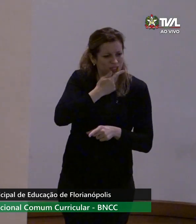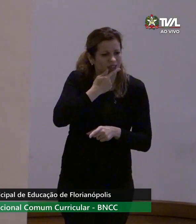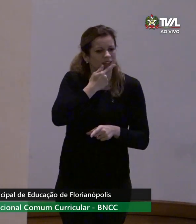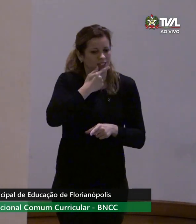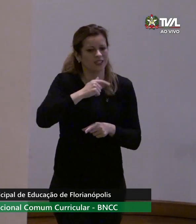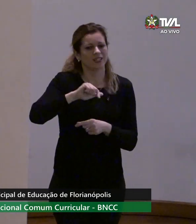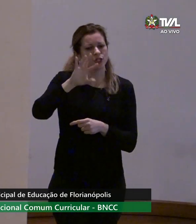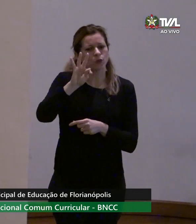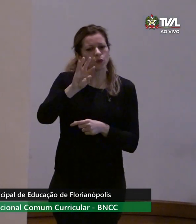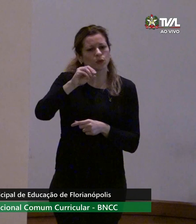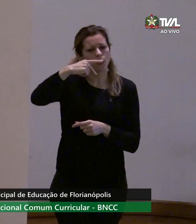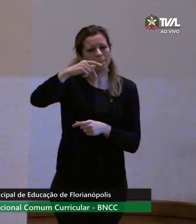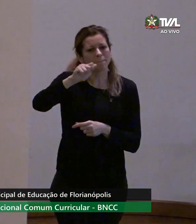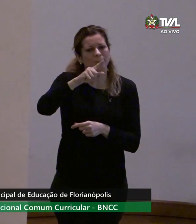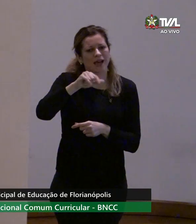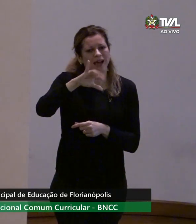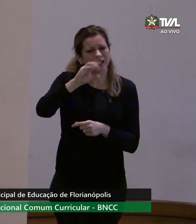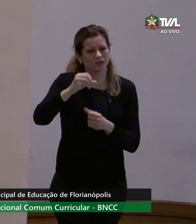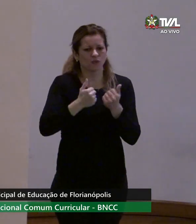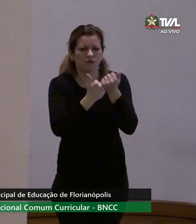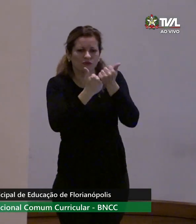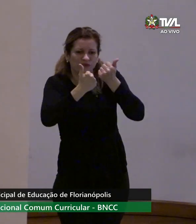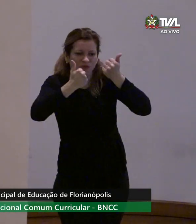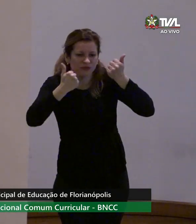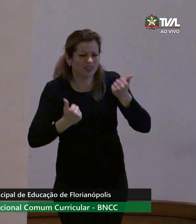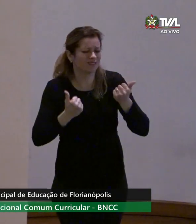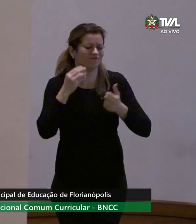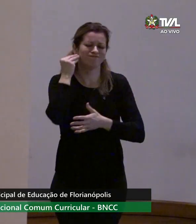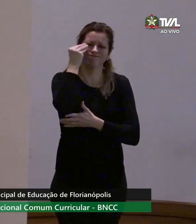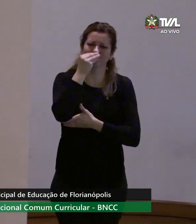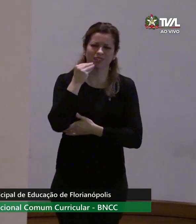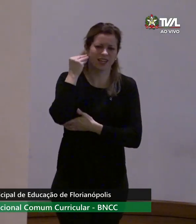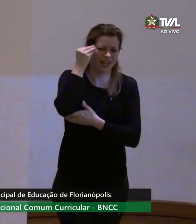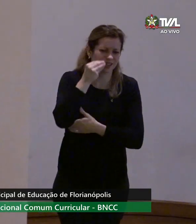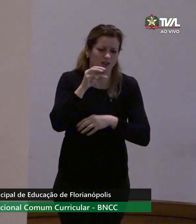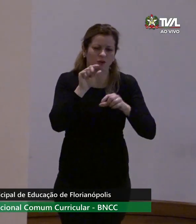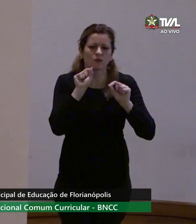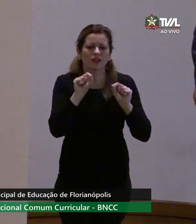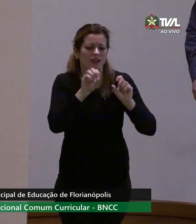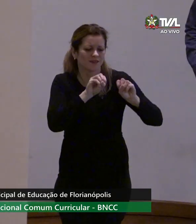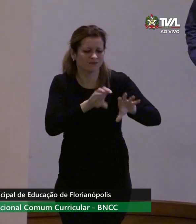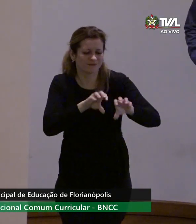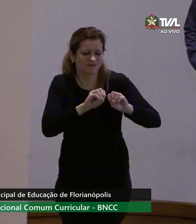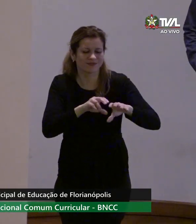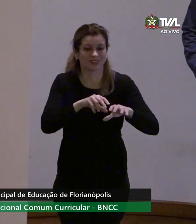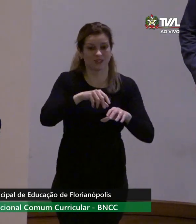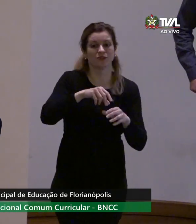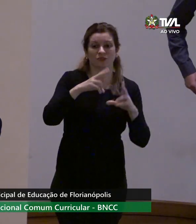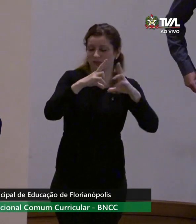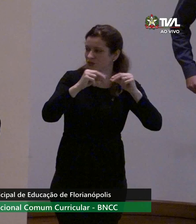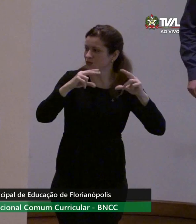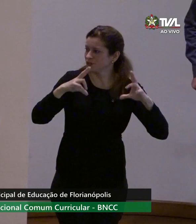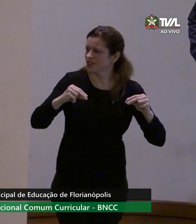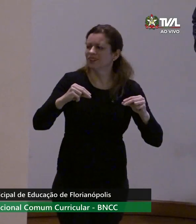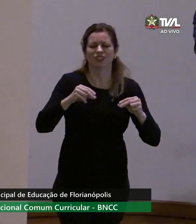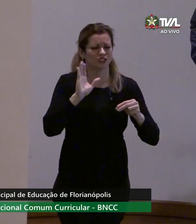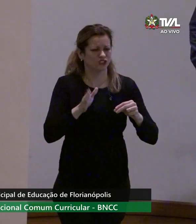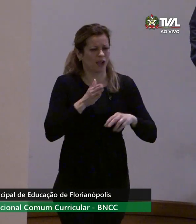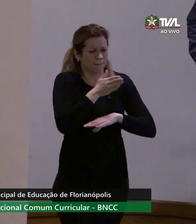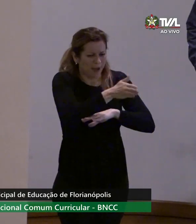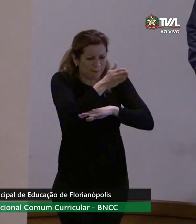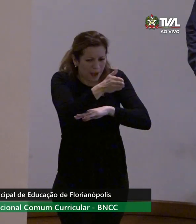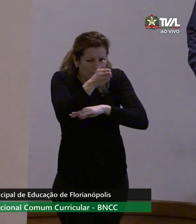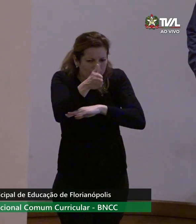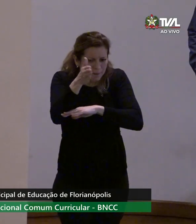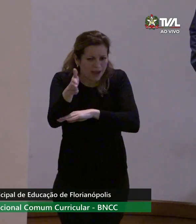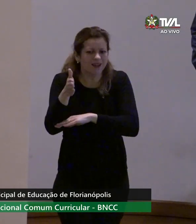começou a vivenciar Experience are a Educação de Florianópolis como vice prefeito esteve em vários locais da educação